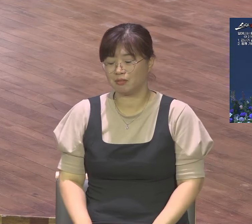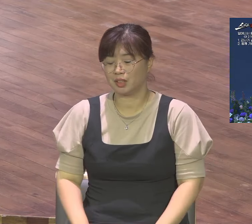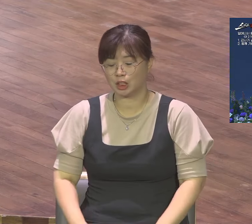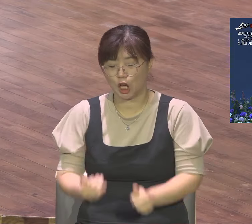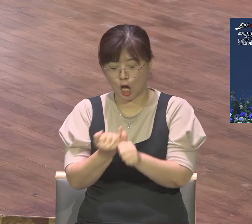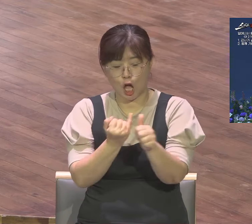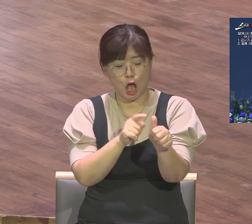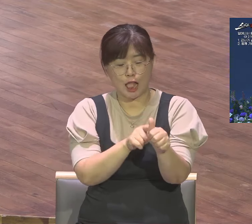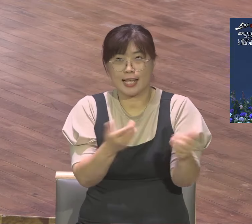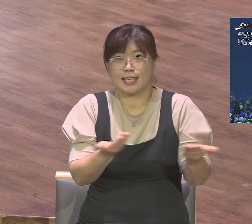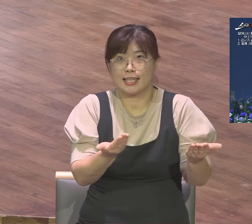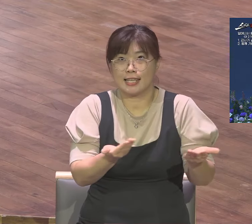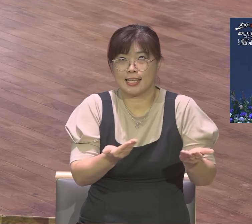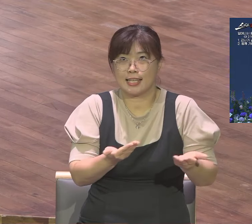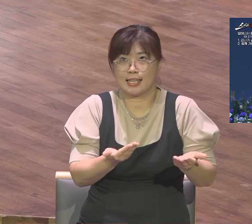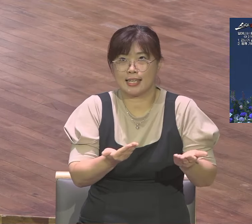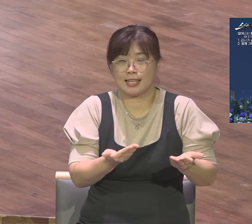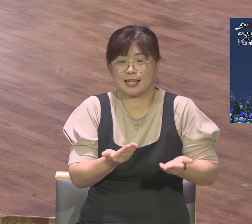싶죠.